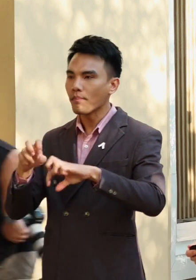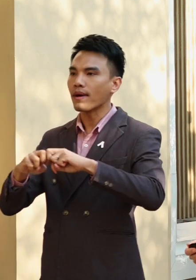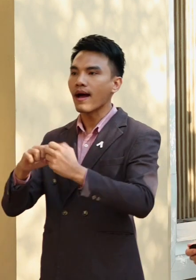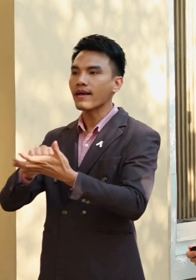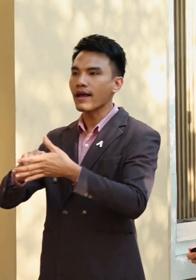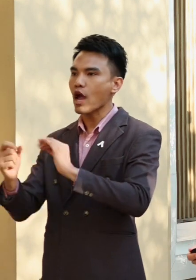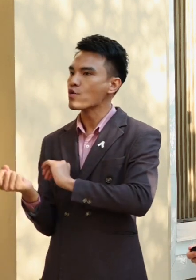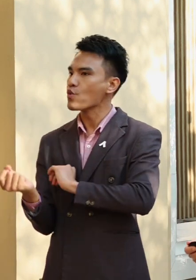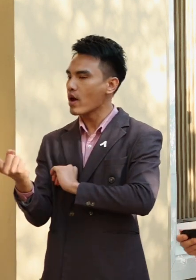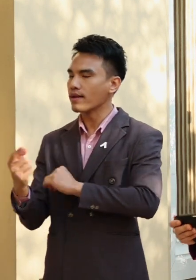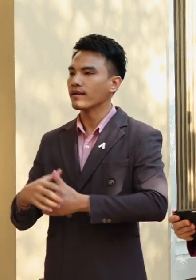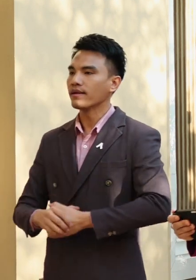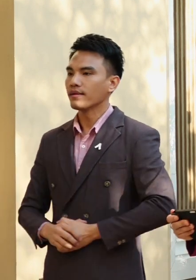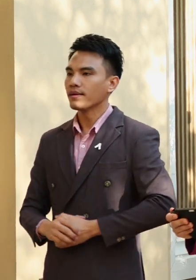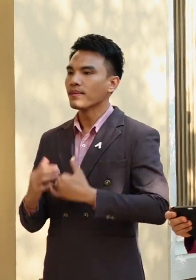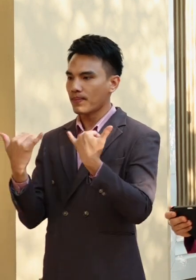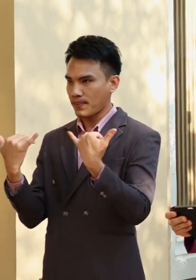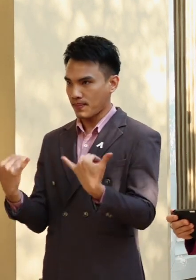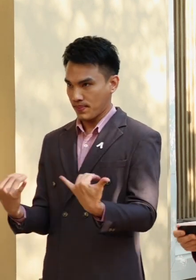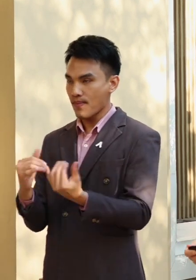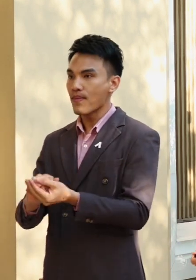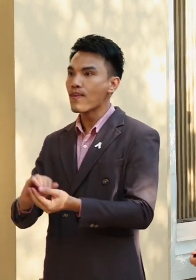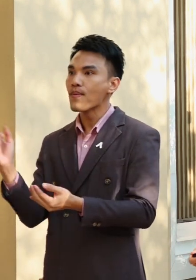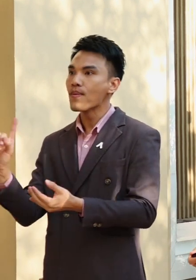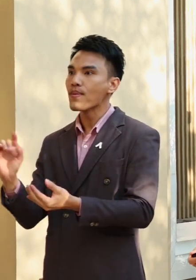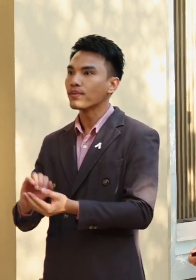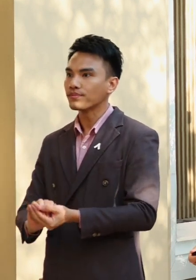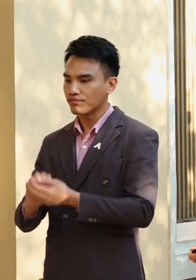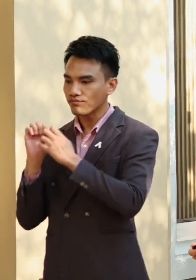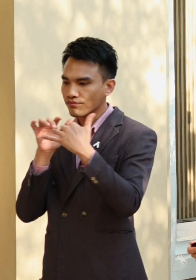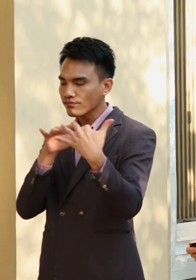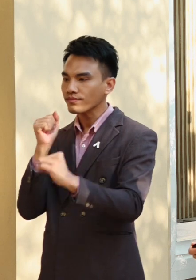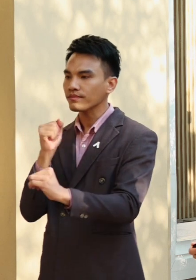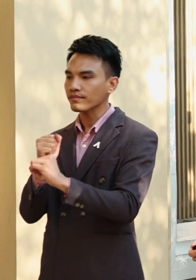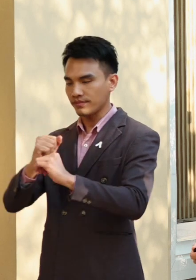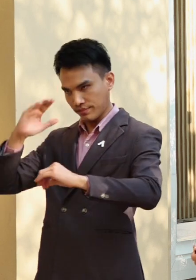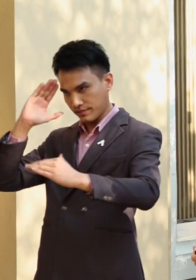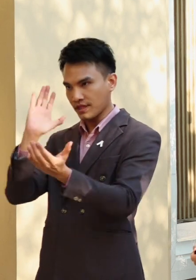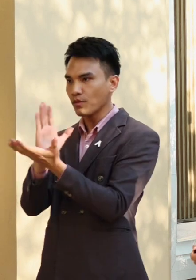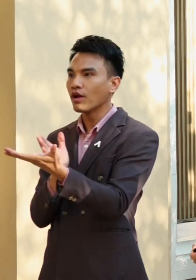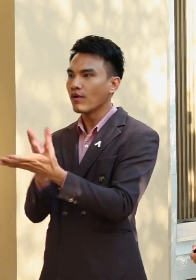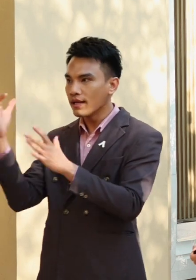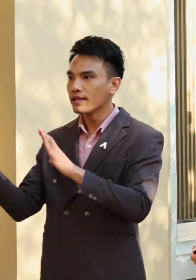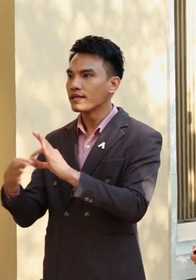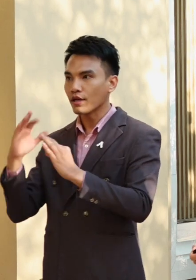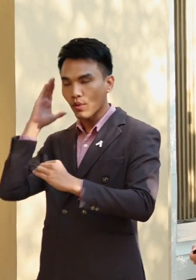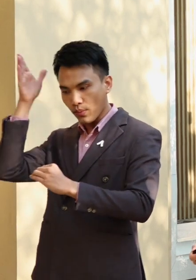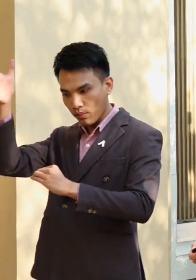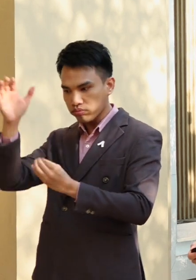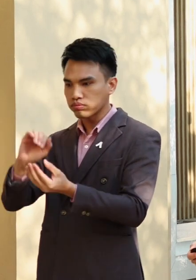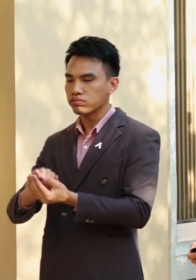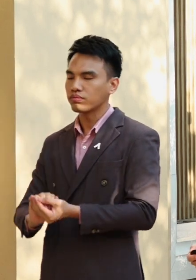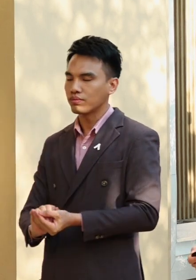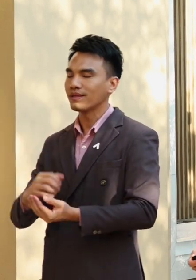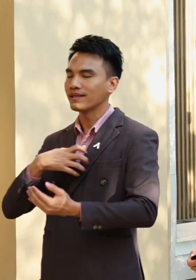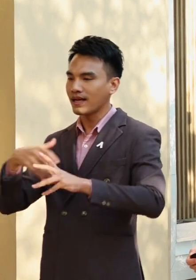อย่างเร่งด่วนนะครับนอกจากนั้นนะครับก็อาจจะประสานไปยังเจ้าหน้าที่ตำรวจหรือหน่วยงานที่เกี่ยวข้องก็ได้แต่ว่าผมต้อง